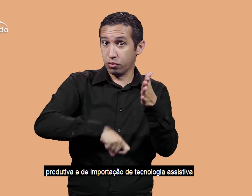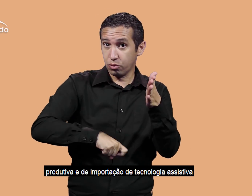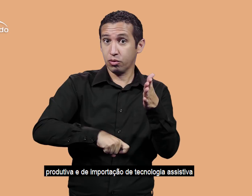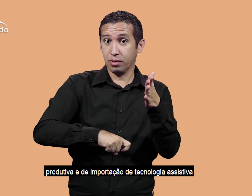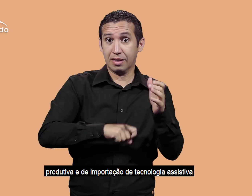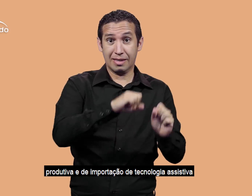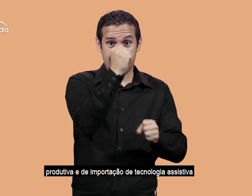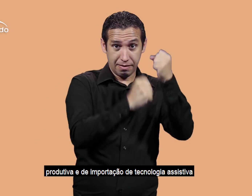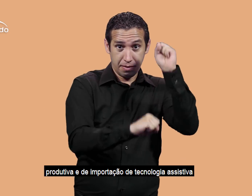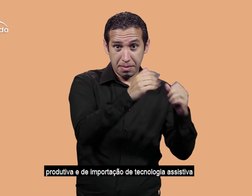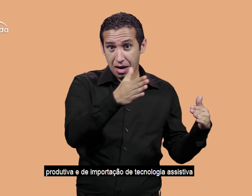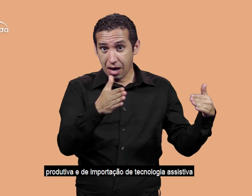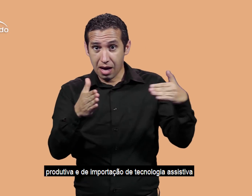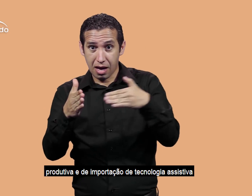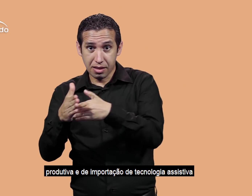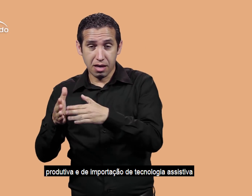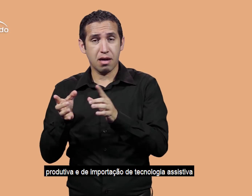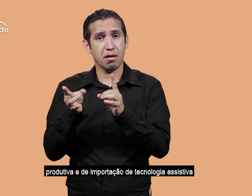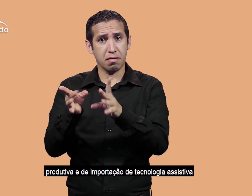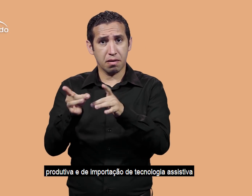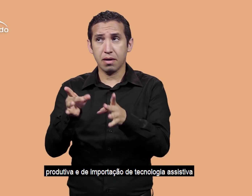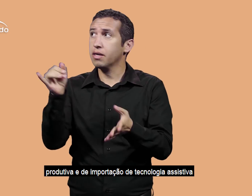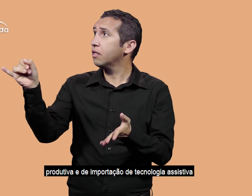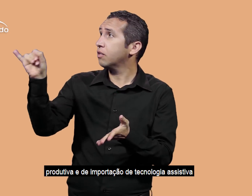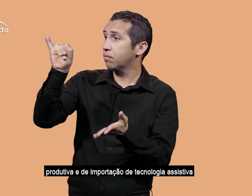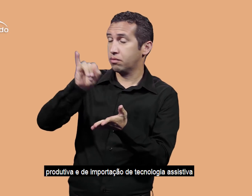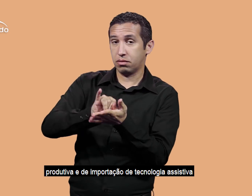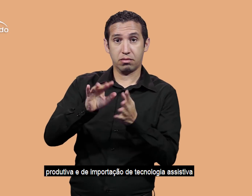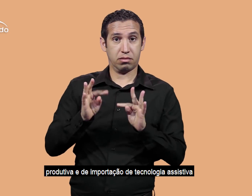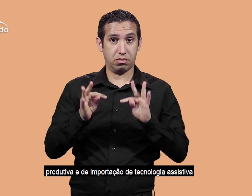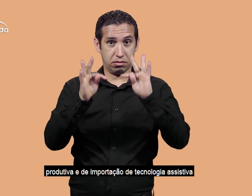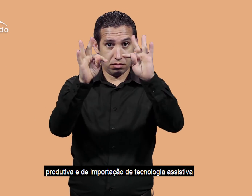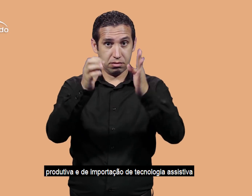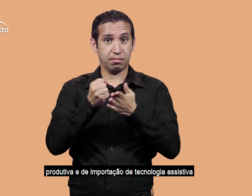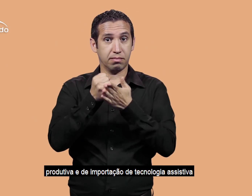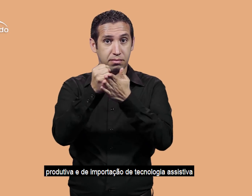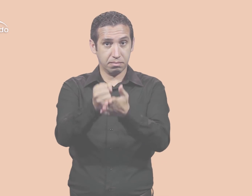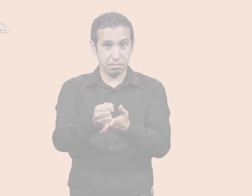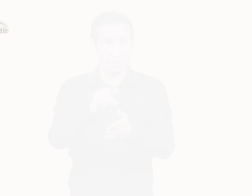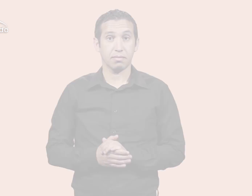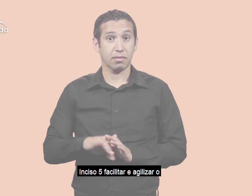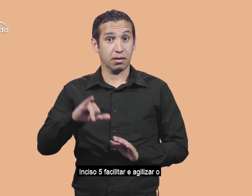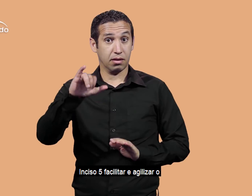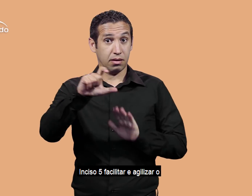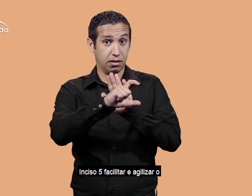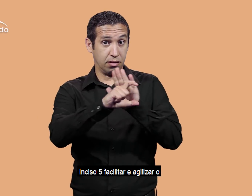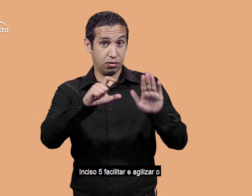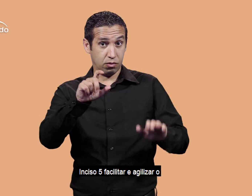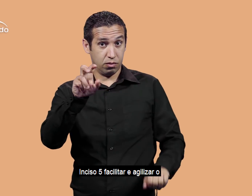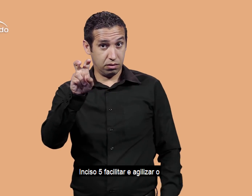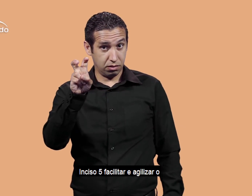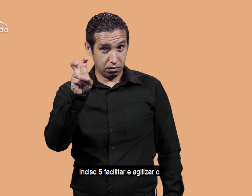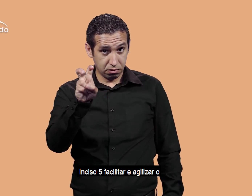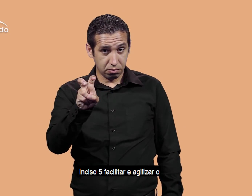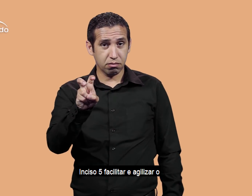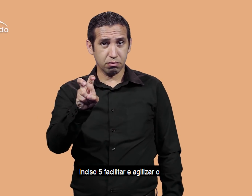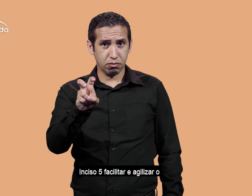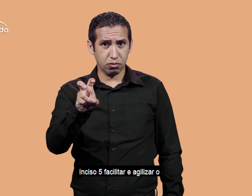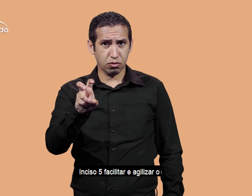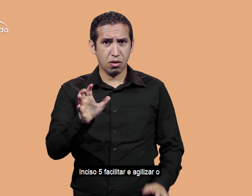e de importação de tecnologia assistiva inciso 5 facilitar